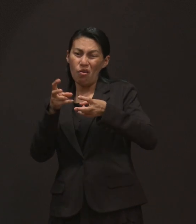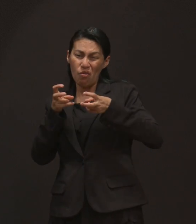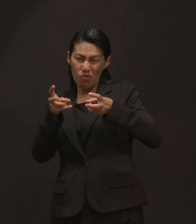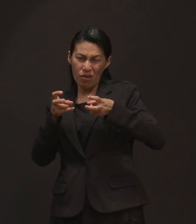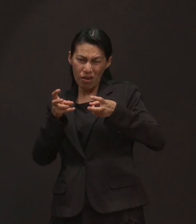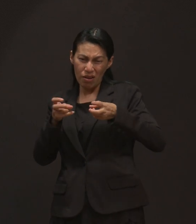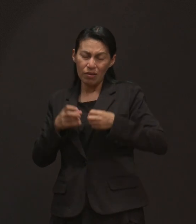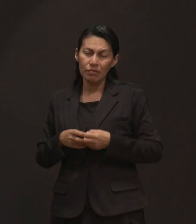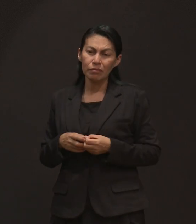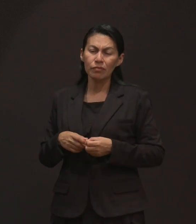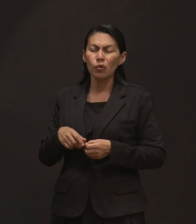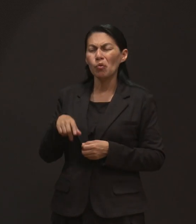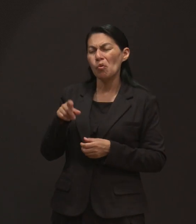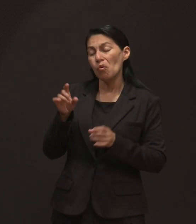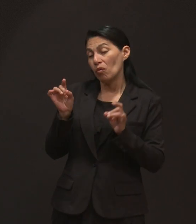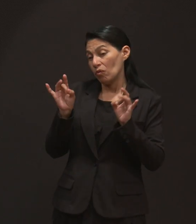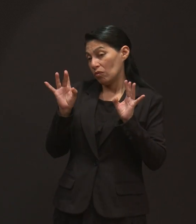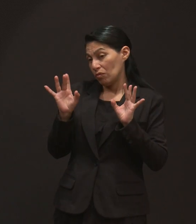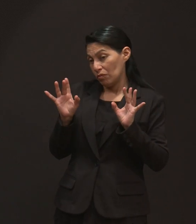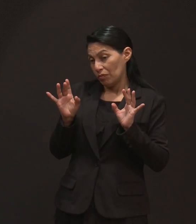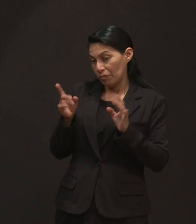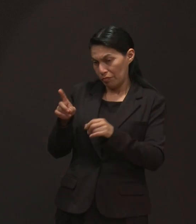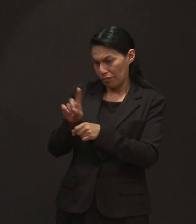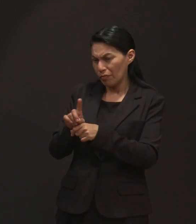yo transportándome ahí,